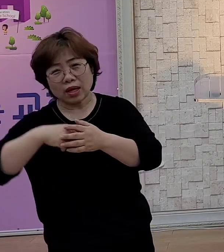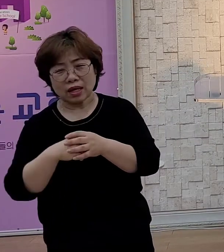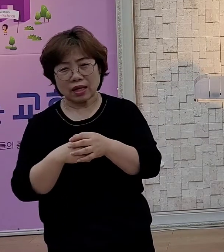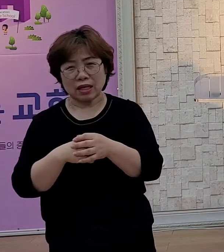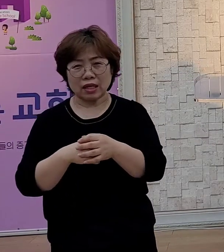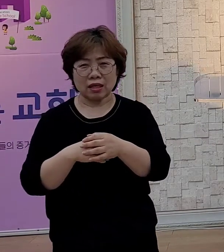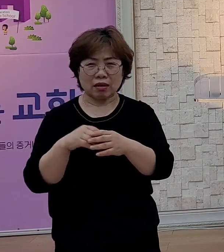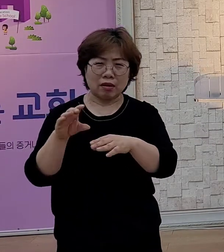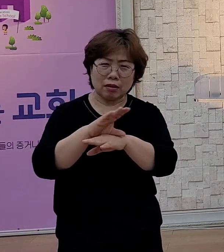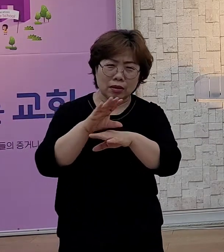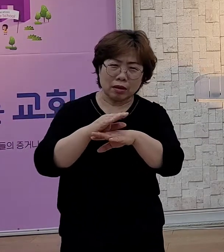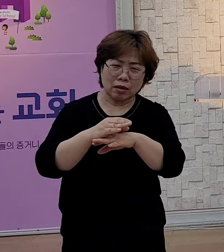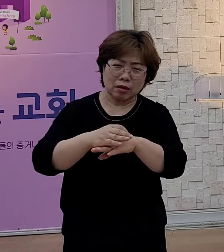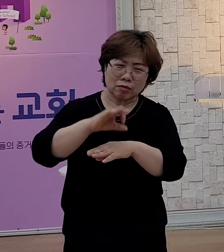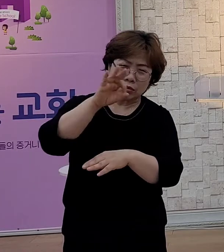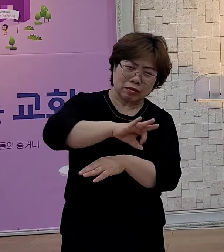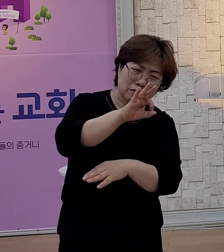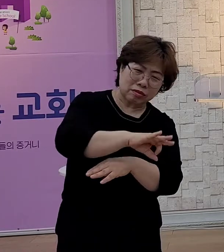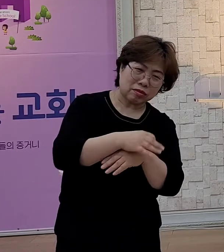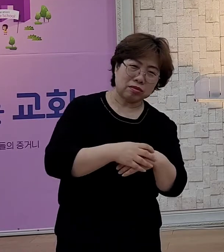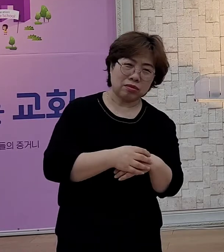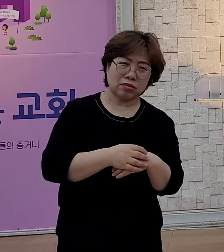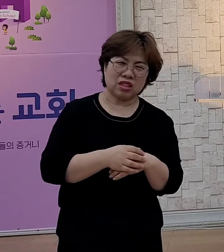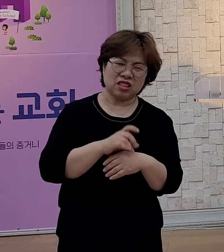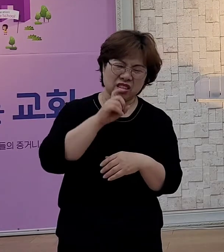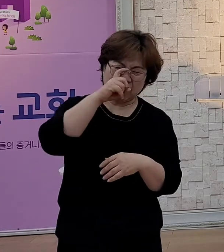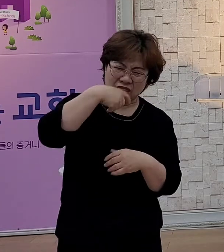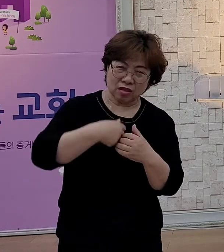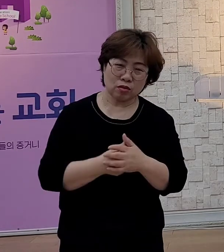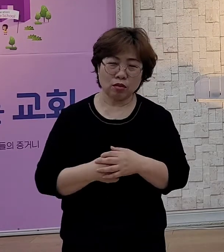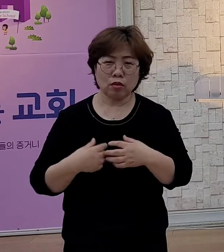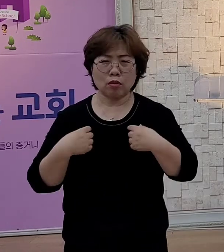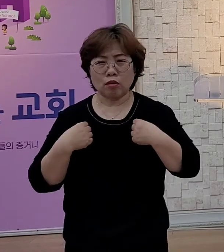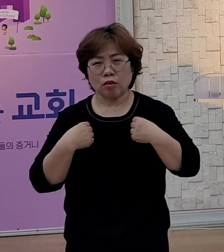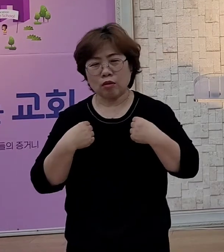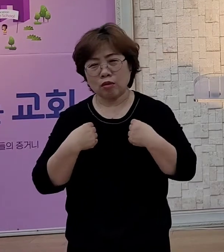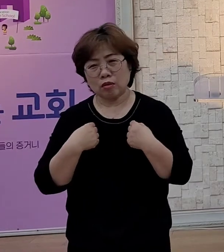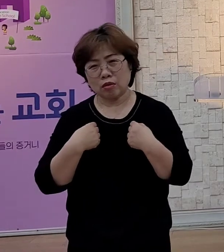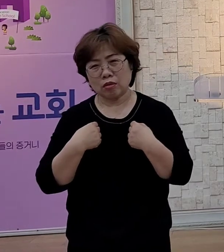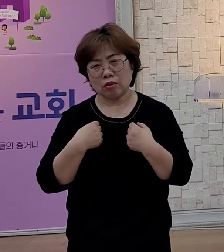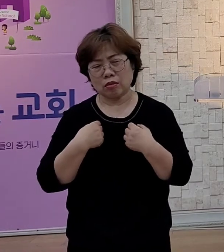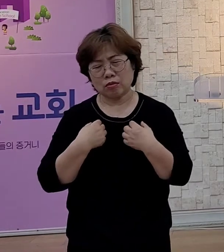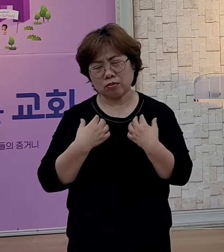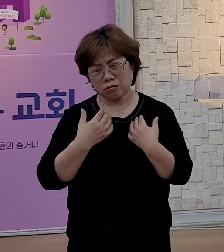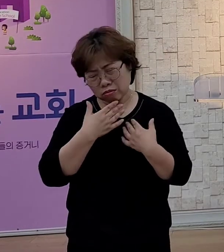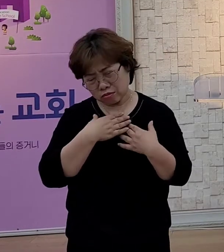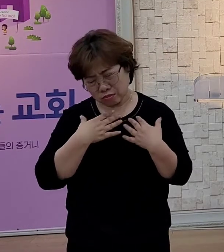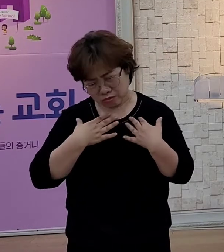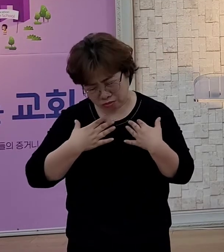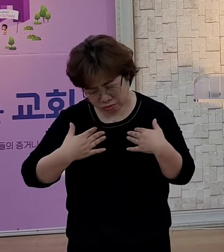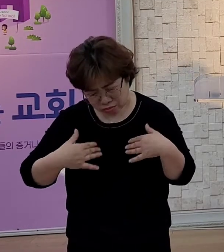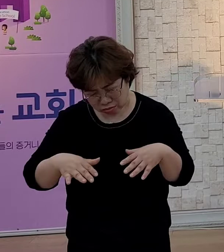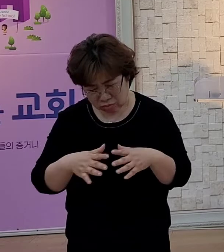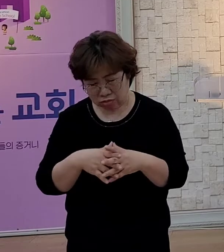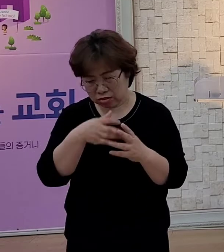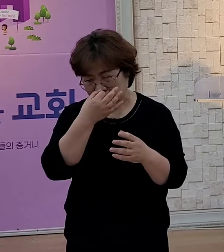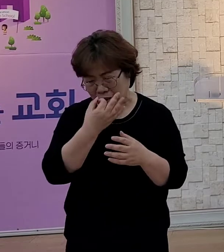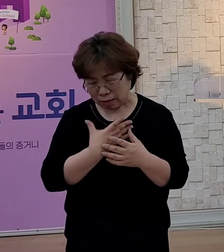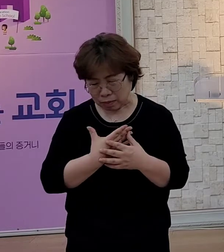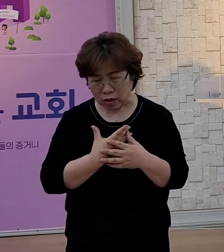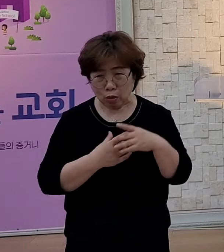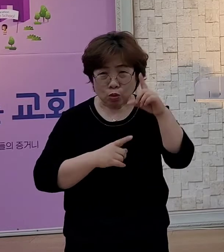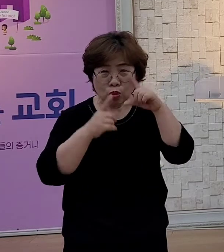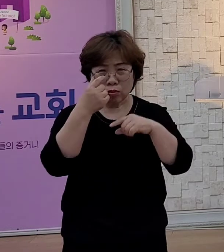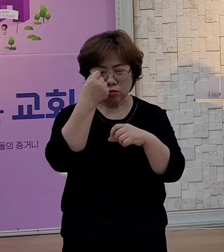다나가 빠진 트럭 타고 왔어요. 옷도 참 보니까 행색이 초라하고 딱 볼